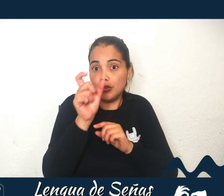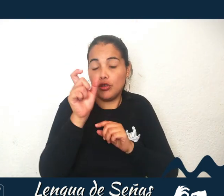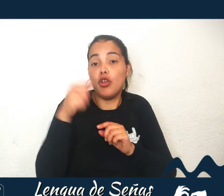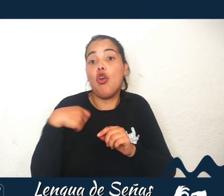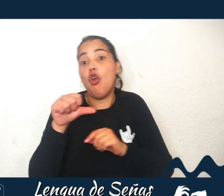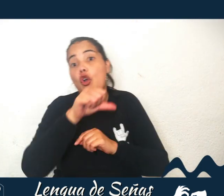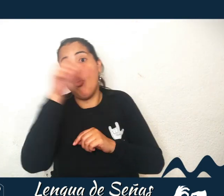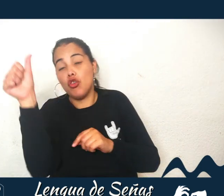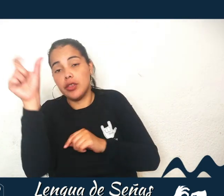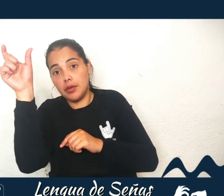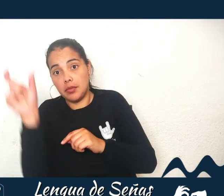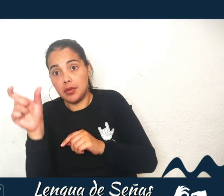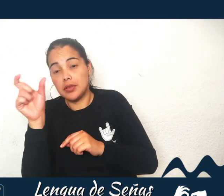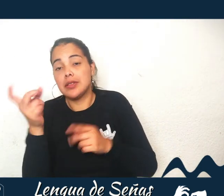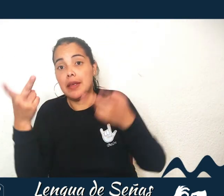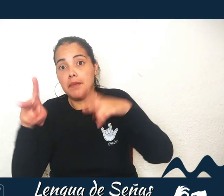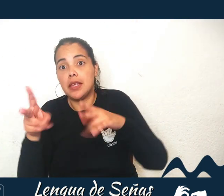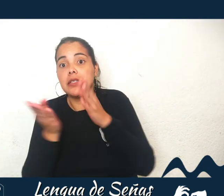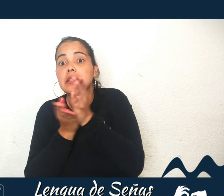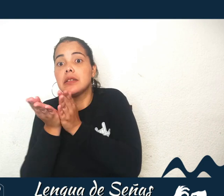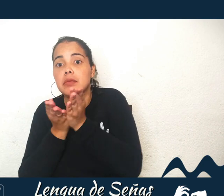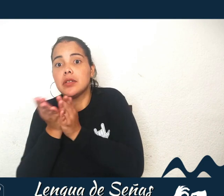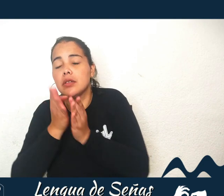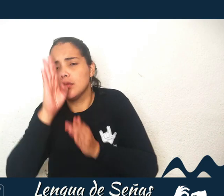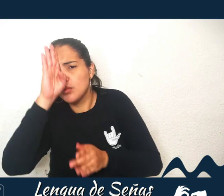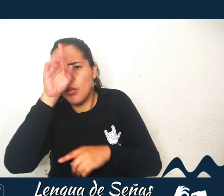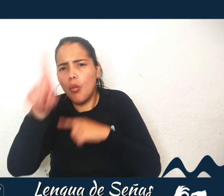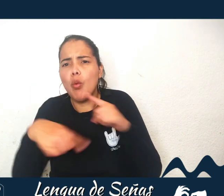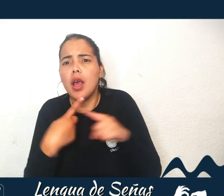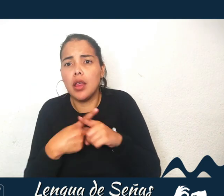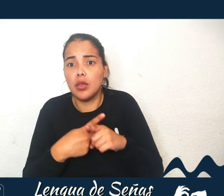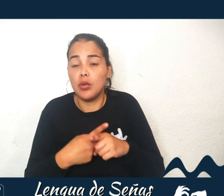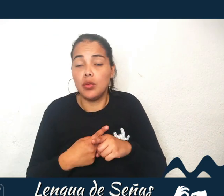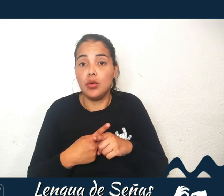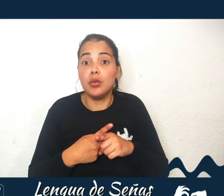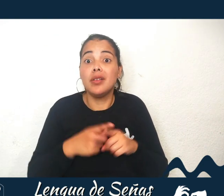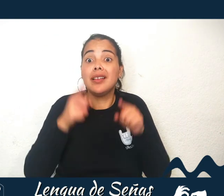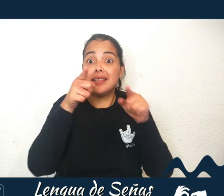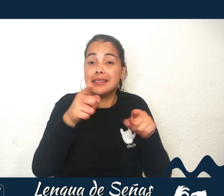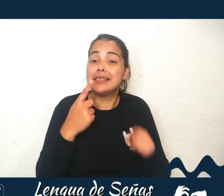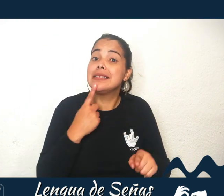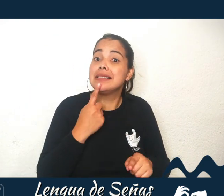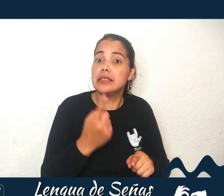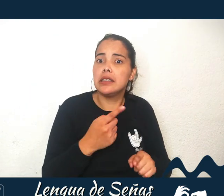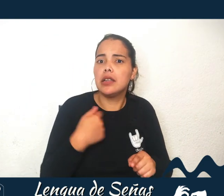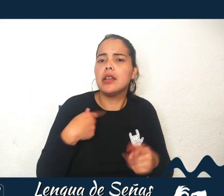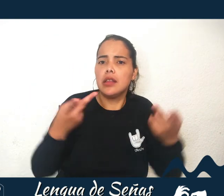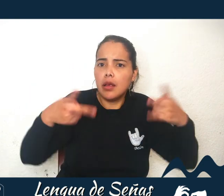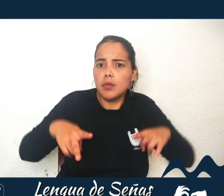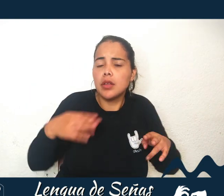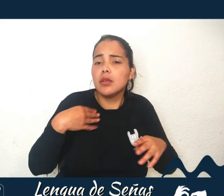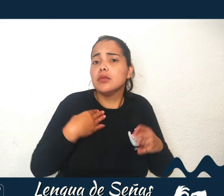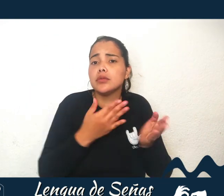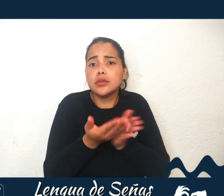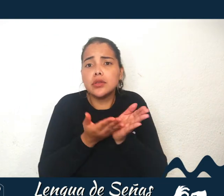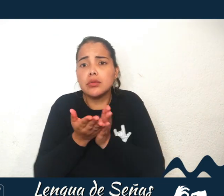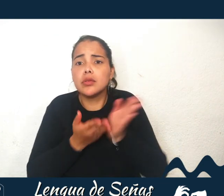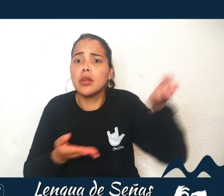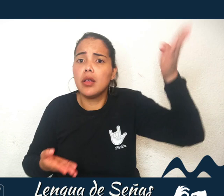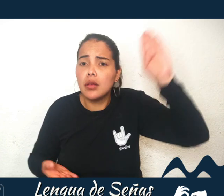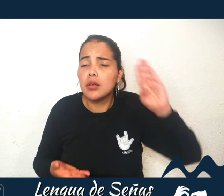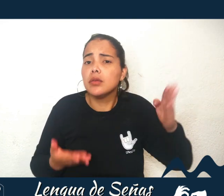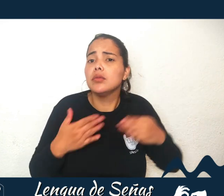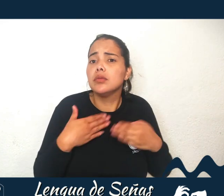en el griego como la palabra similar a liturgia. Eso quiere decir alguien que estaba